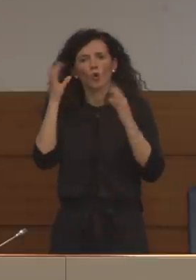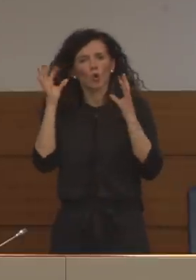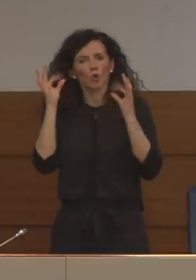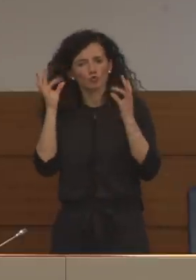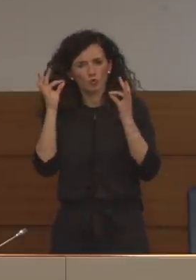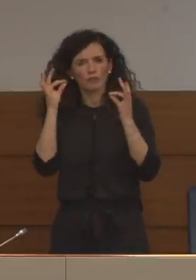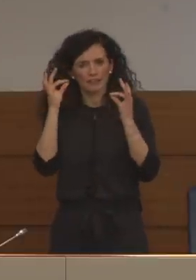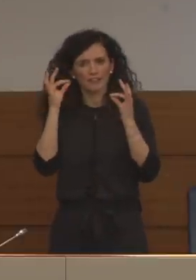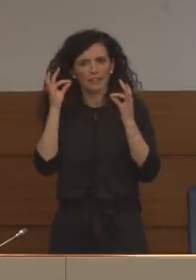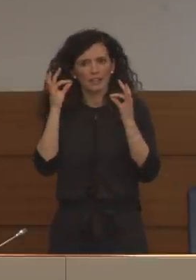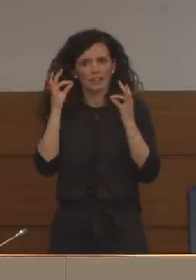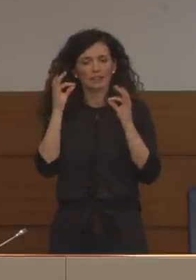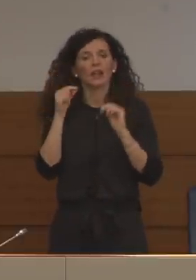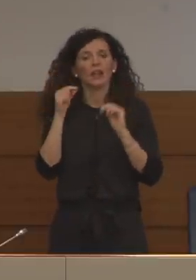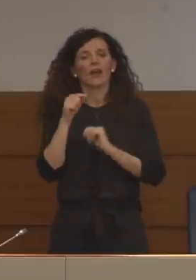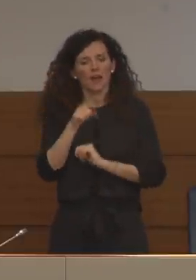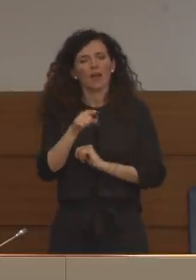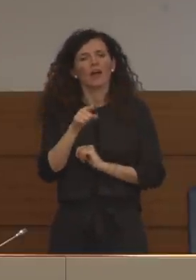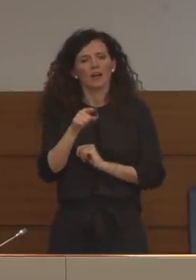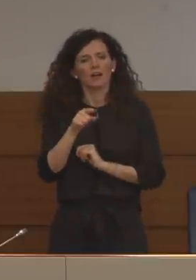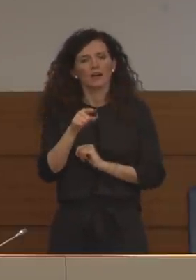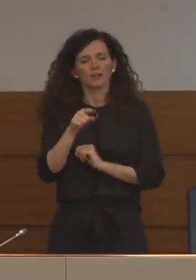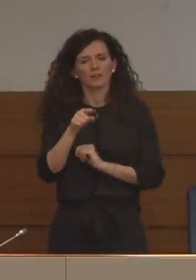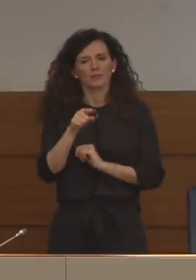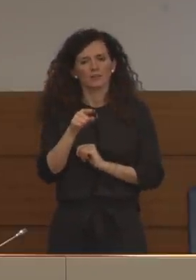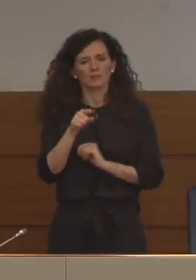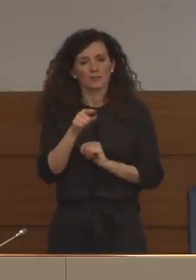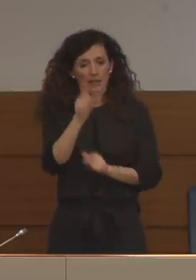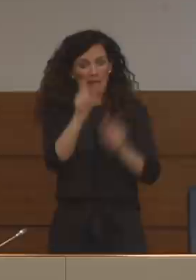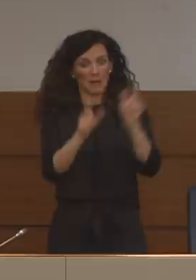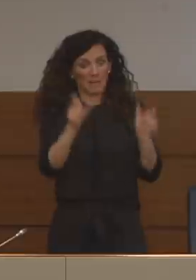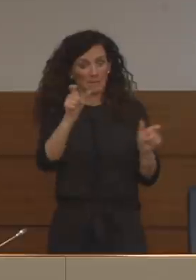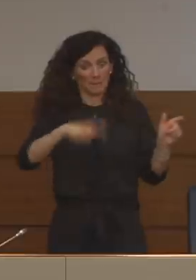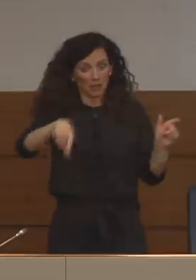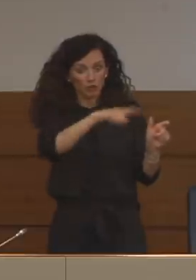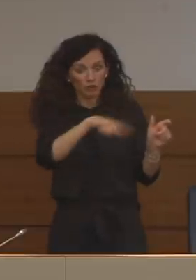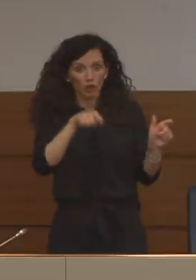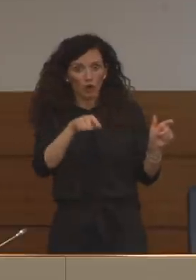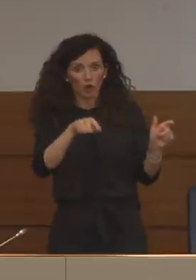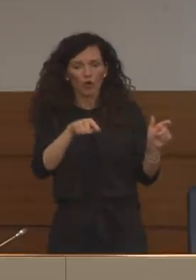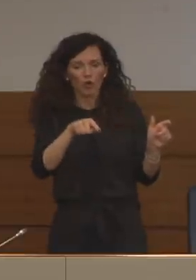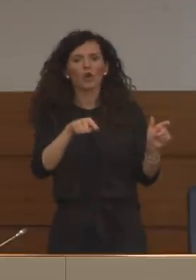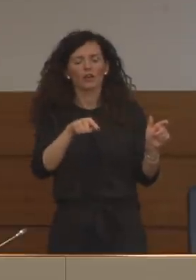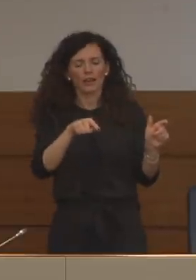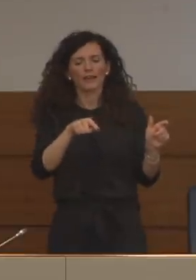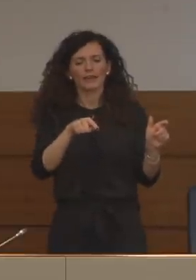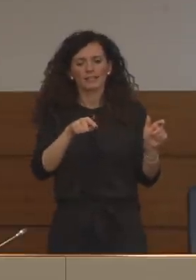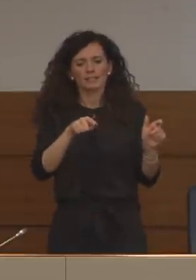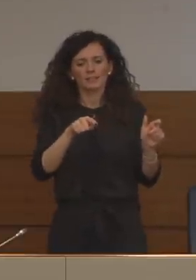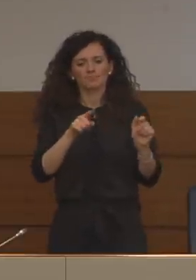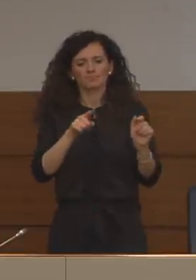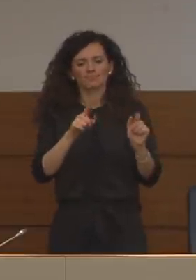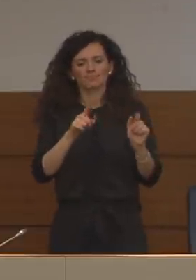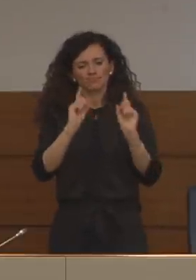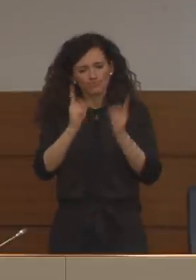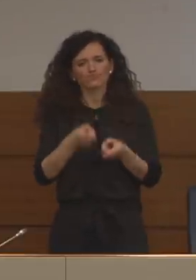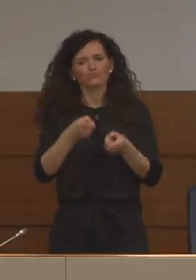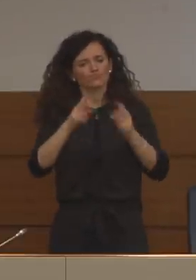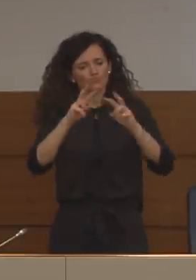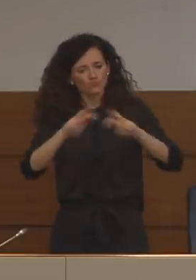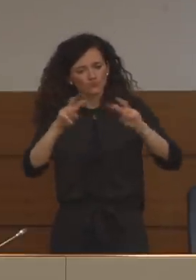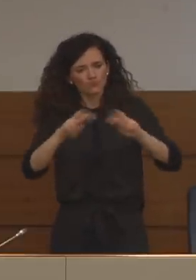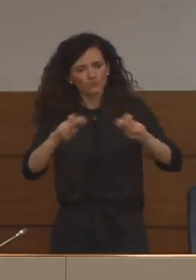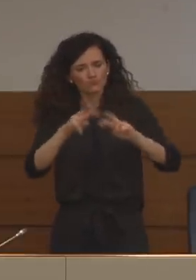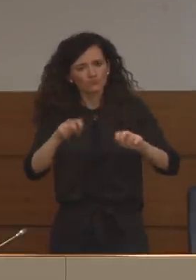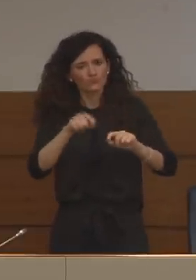hanno l'indicazione a questo tipo di indagine se hanno